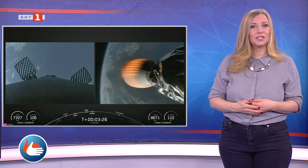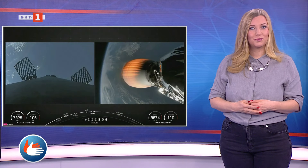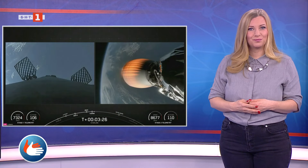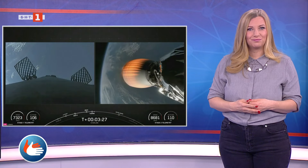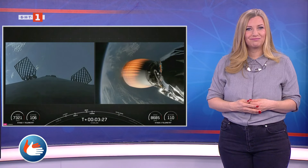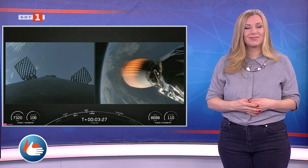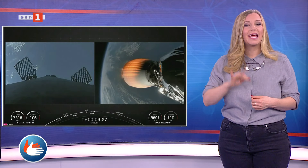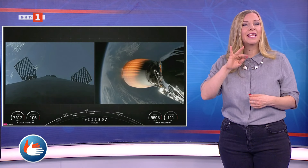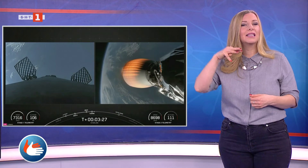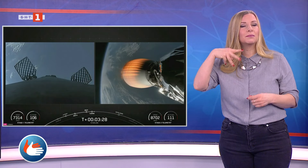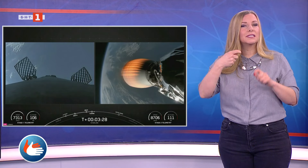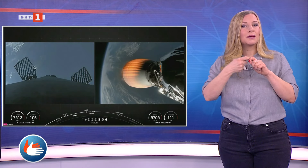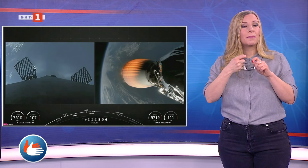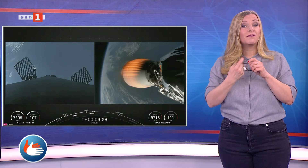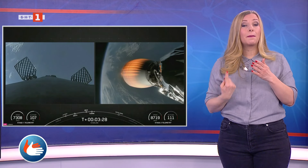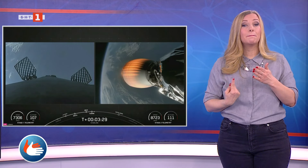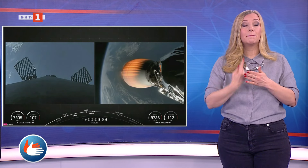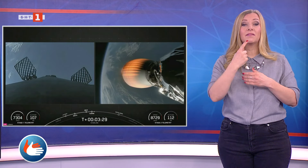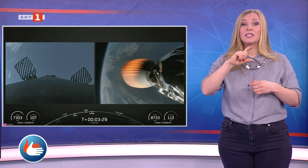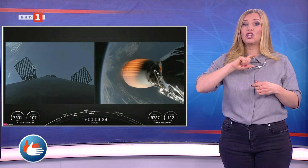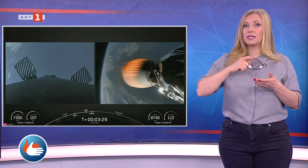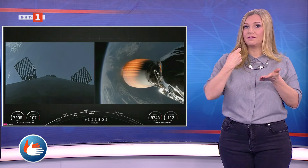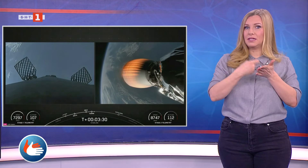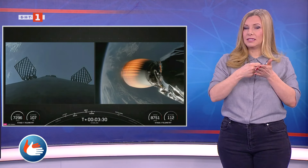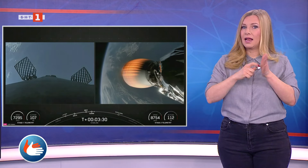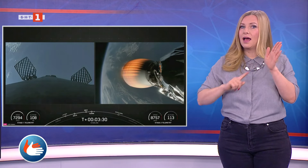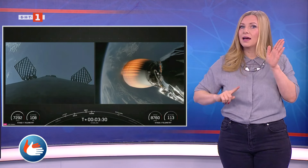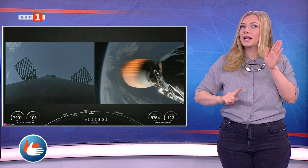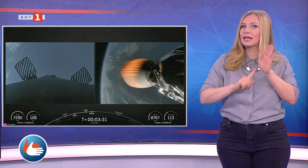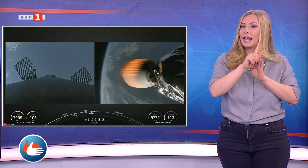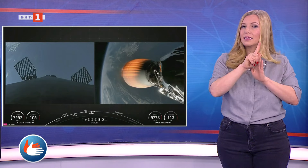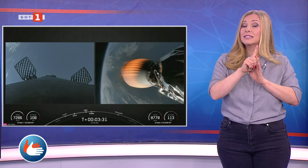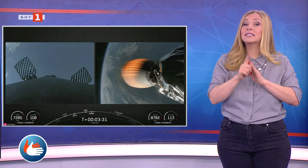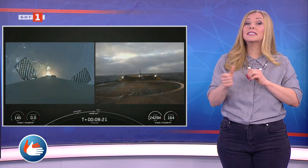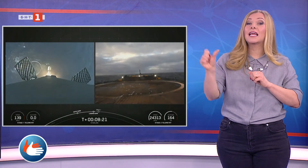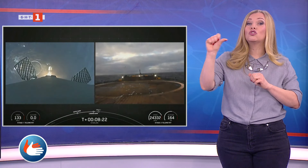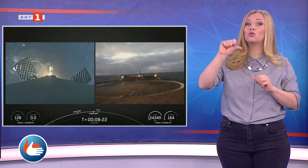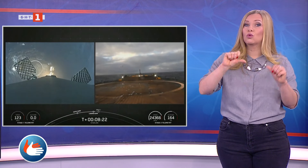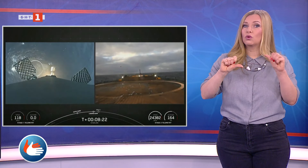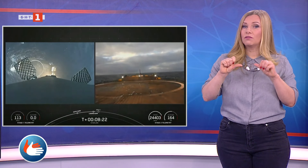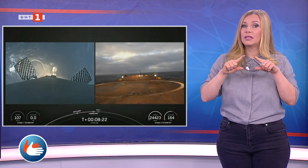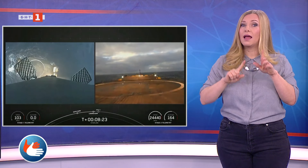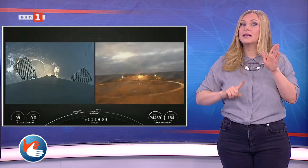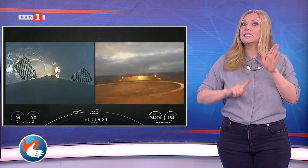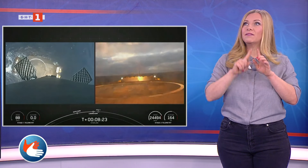Илон Мъск разработва първата частно финансирана ракета с течно гориво, която извежда сателит в орбита.